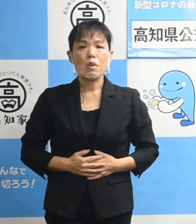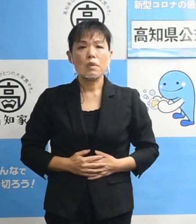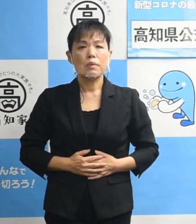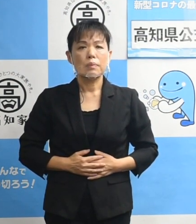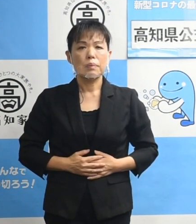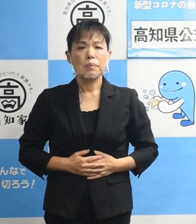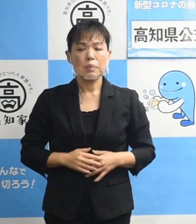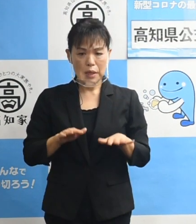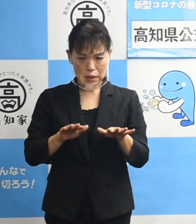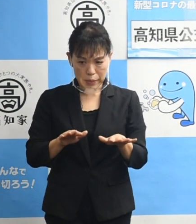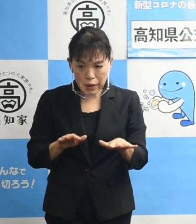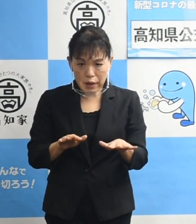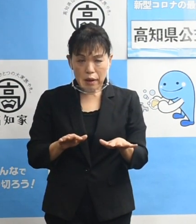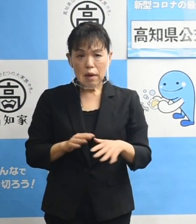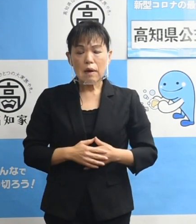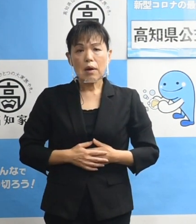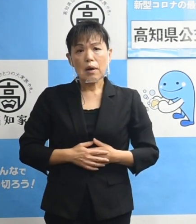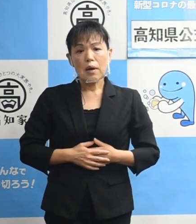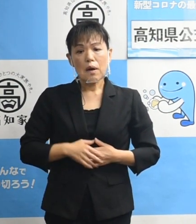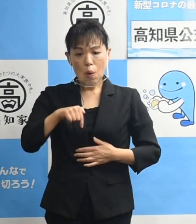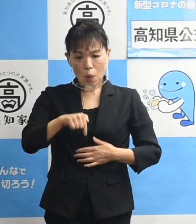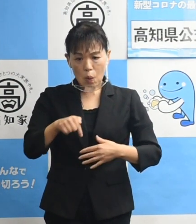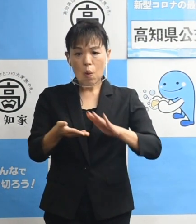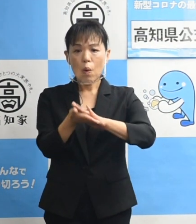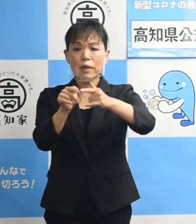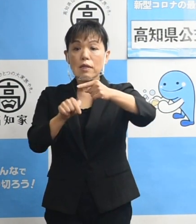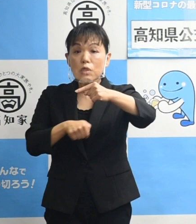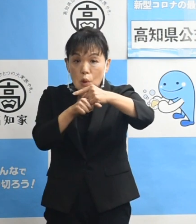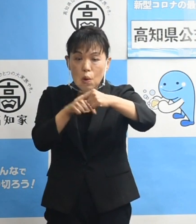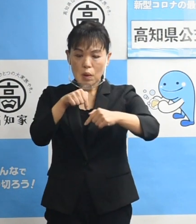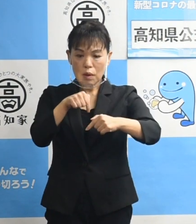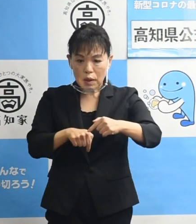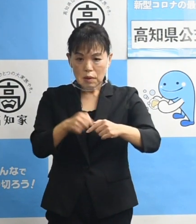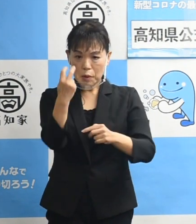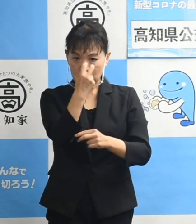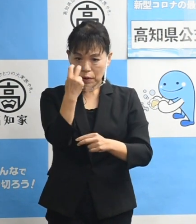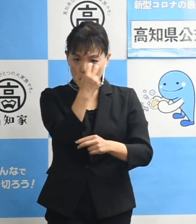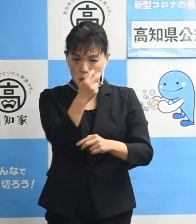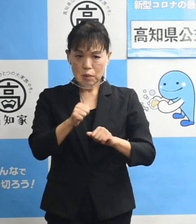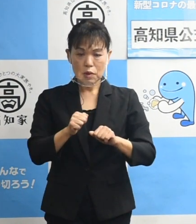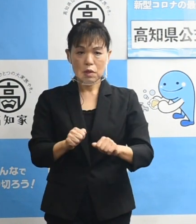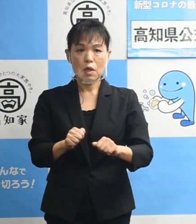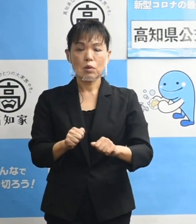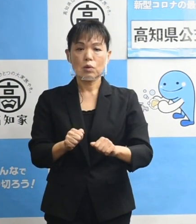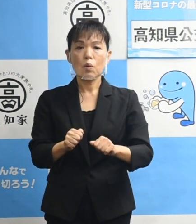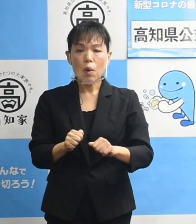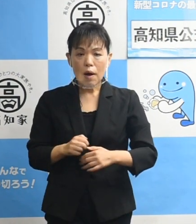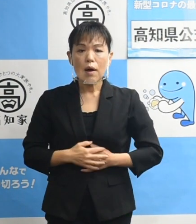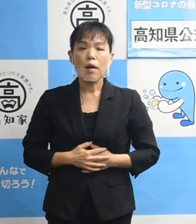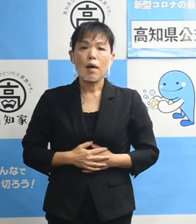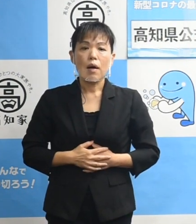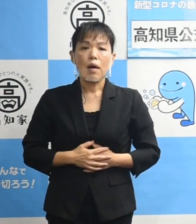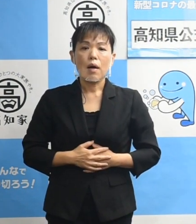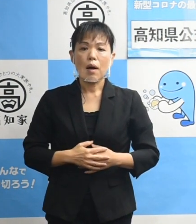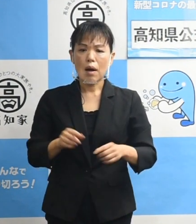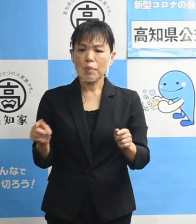して、現在、県庁内におきまして、私どもで検討を指示をしておりますのが、1点目がここ数日の